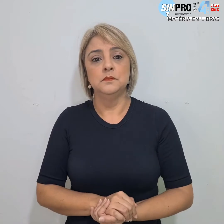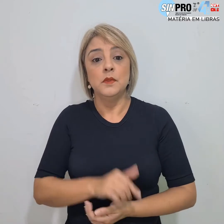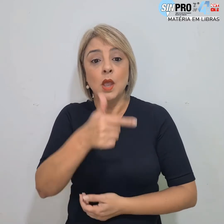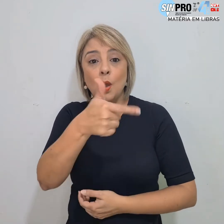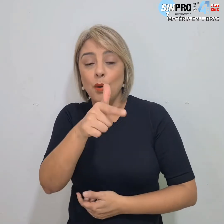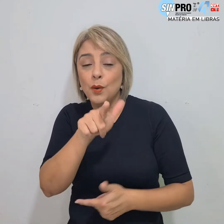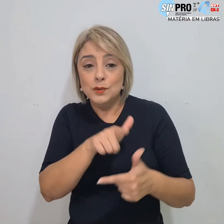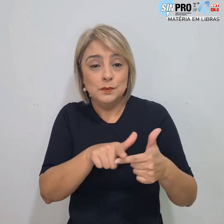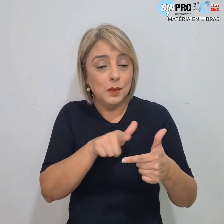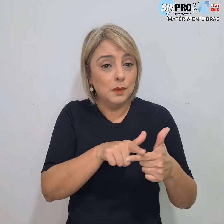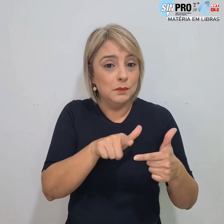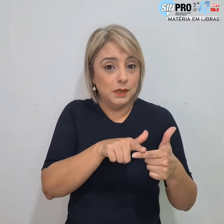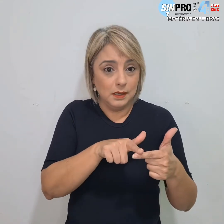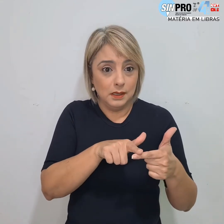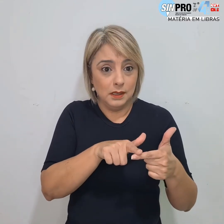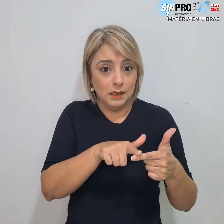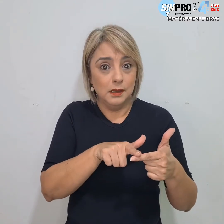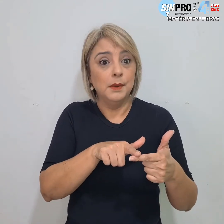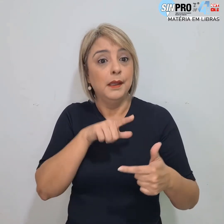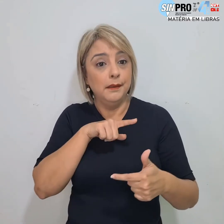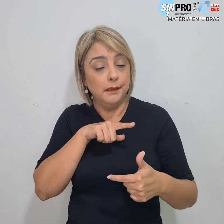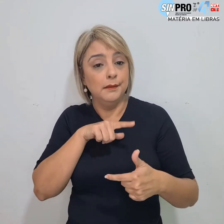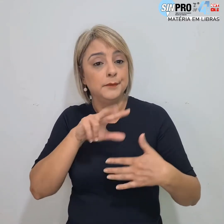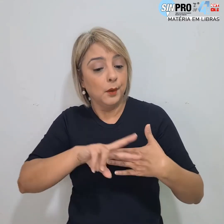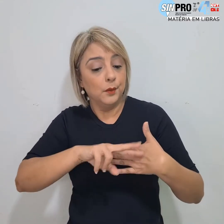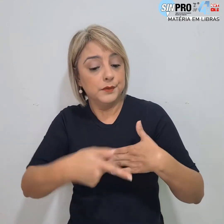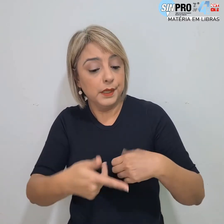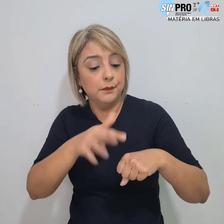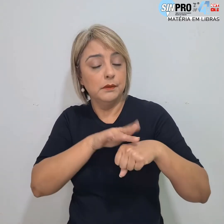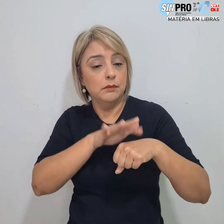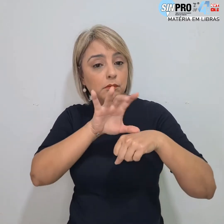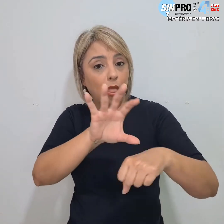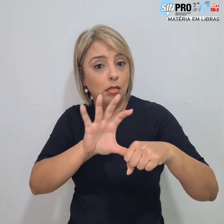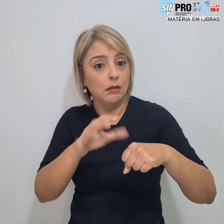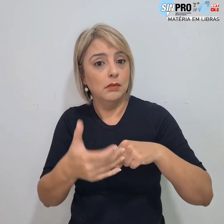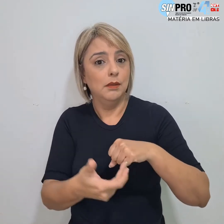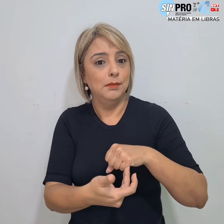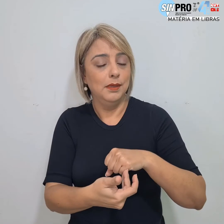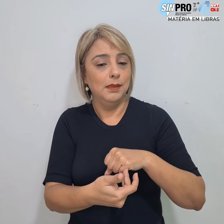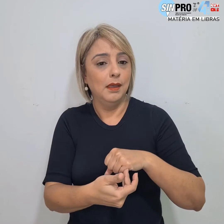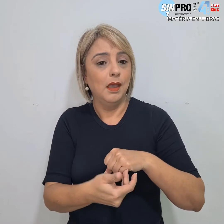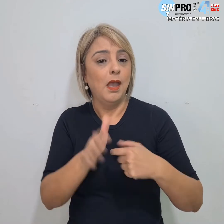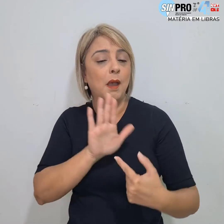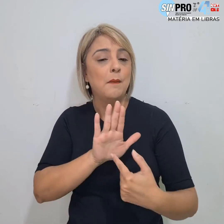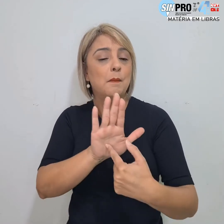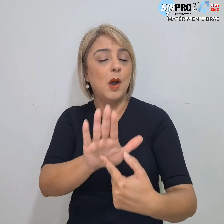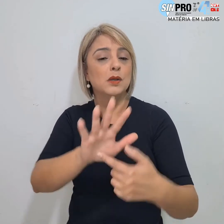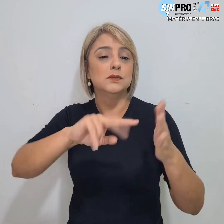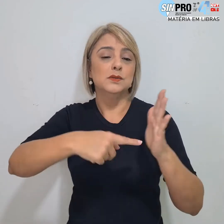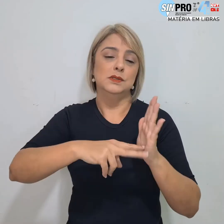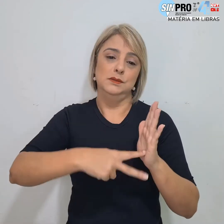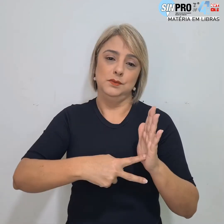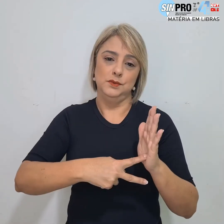Outros problemas decorrentes da pandemia são apontados pelo Simpro-DF.